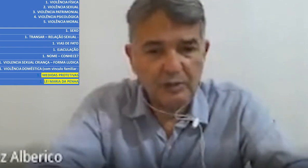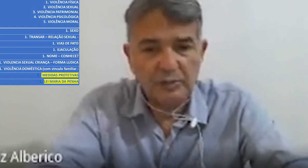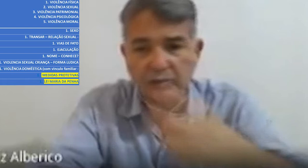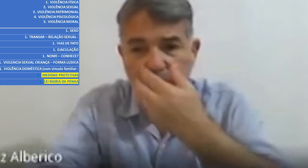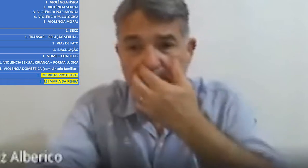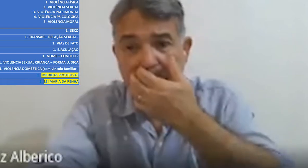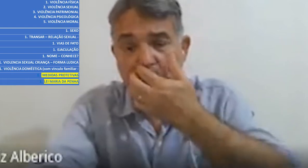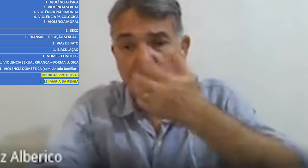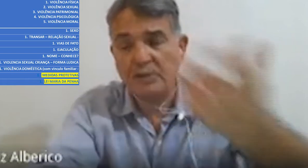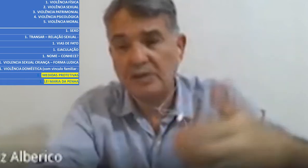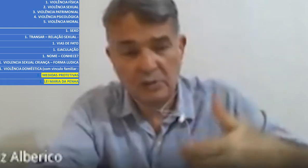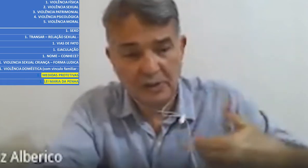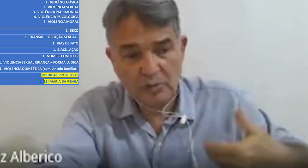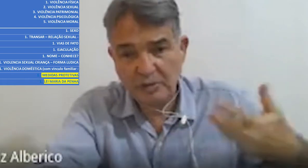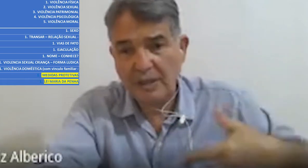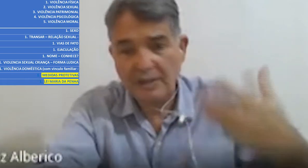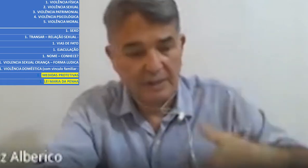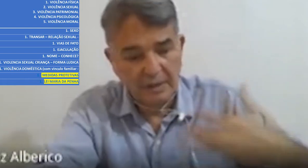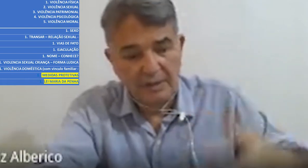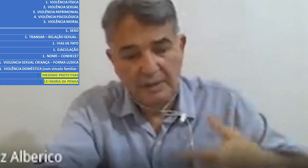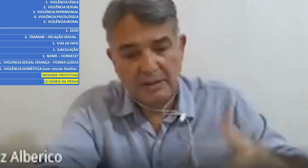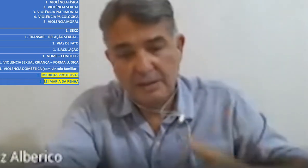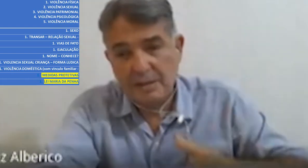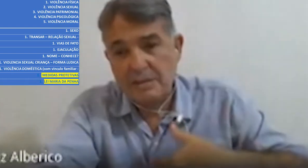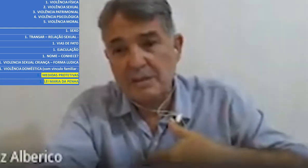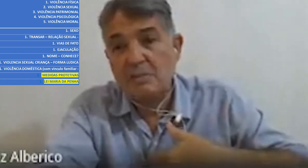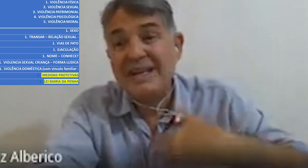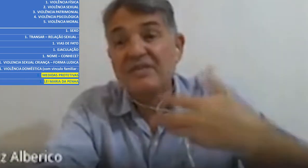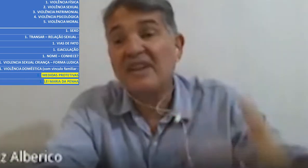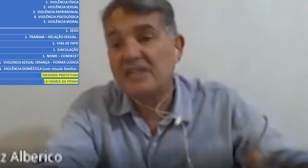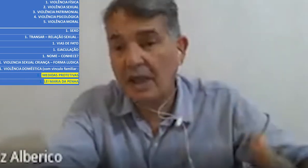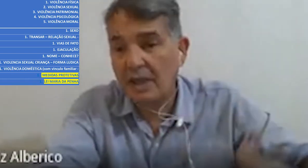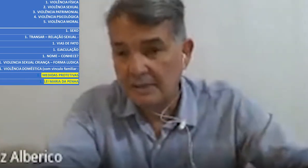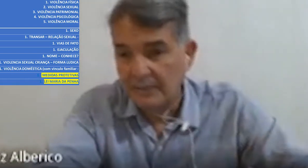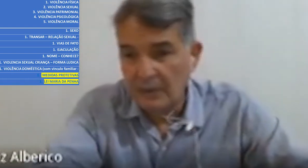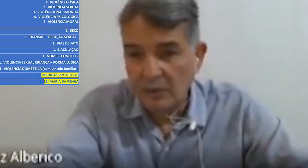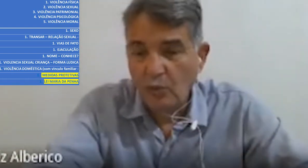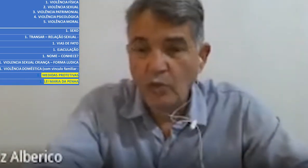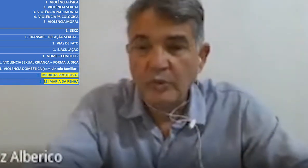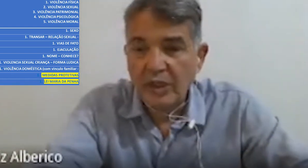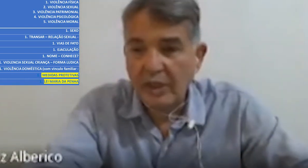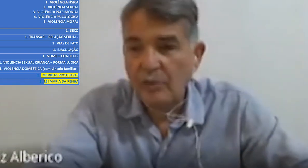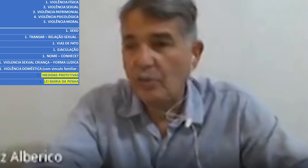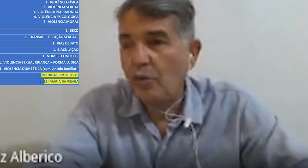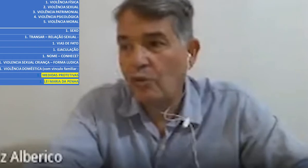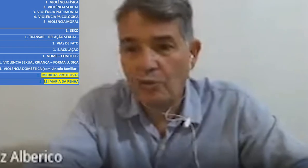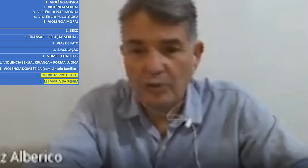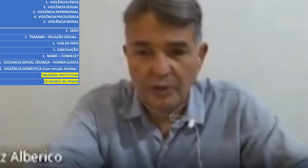não dizendo o que aconteceu, mas contar, se manifestar com o boneco ou com qualquer